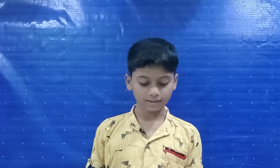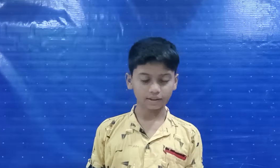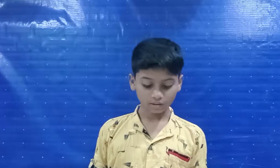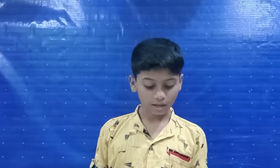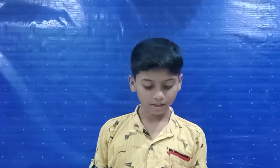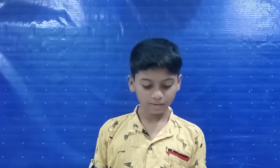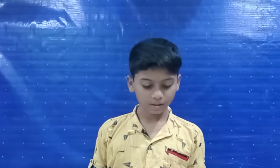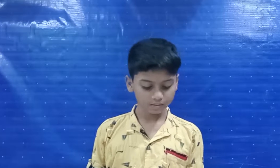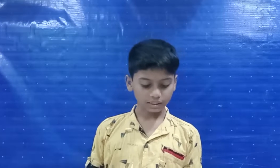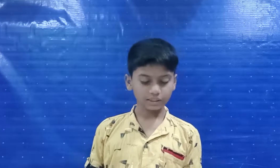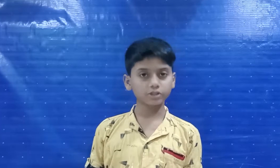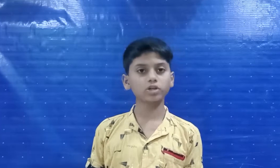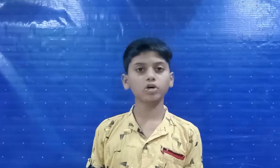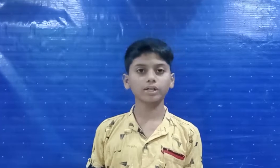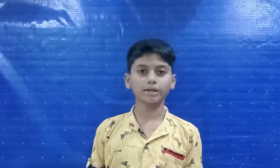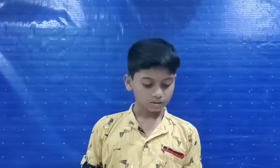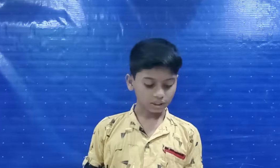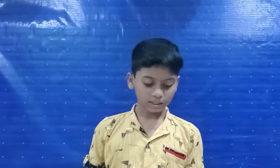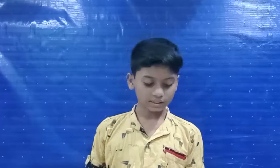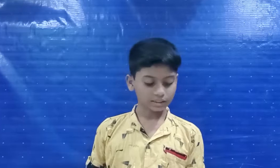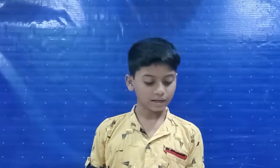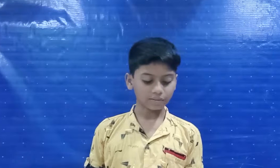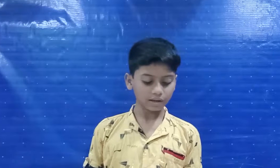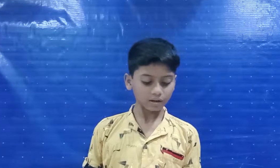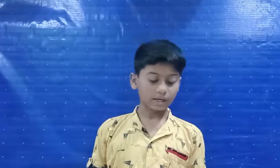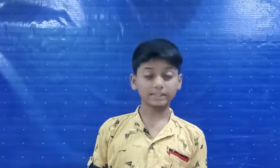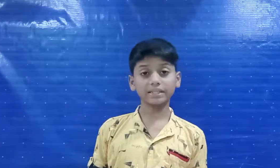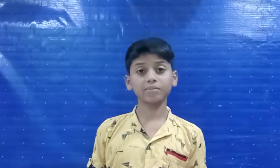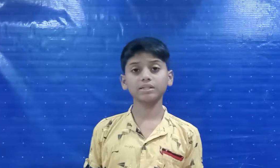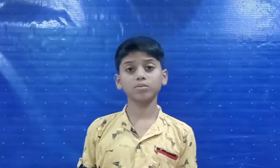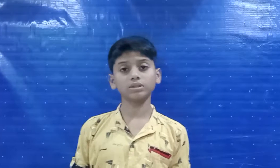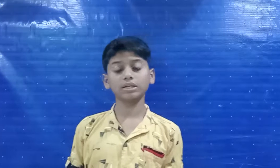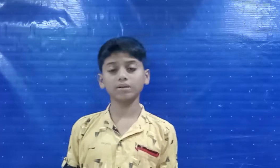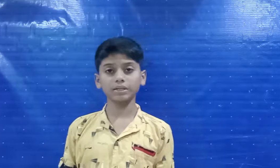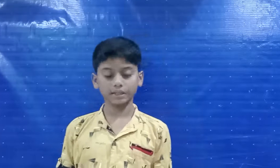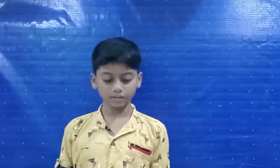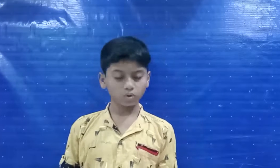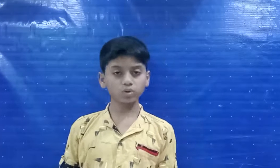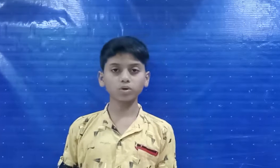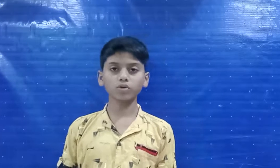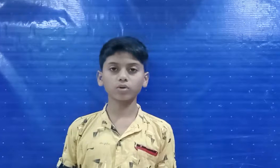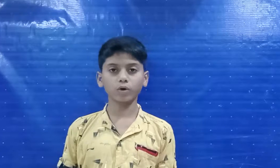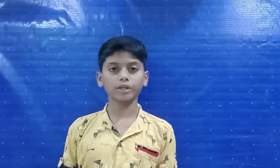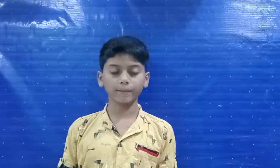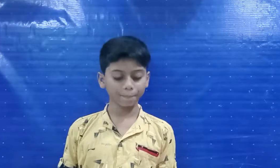সাক্ষাতে দাঁড়াইবে, সে নিচু লোকেদের সাক্ষাতে দাঁড়াইবে না? রাজাদের মাঝে বসে থাকা মানে গুরুত্বপূর্ণ পদে